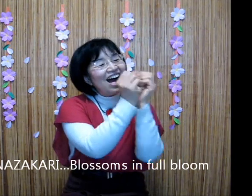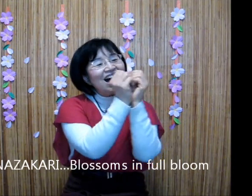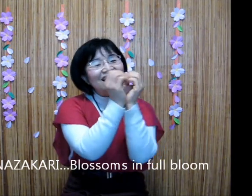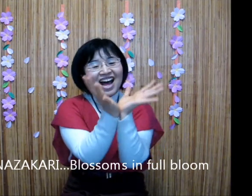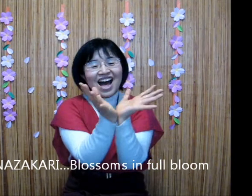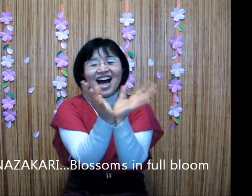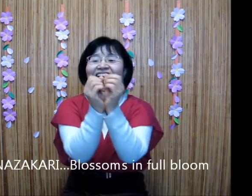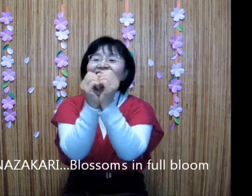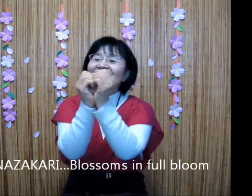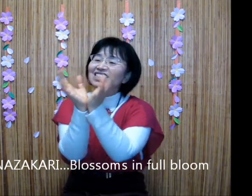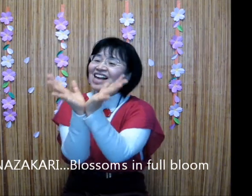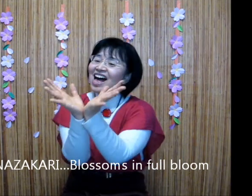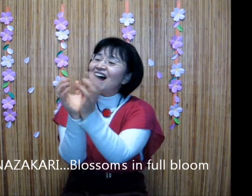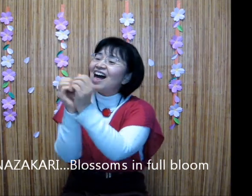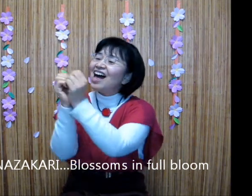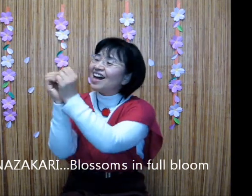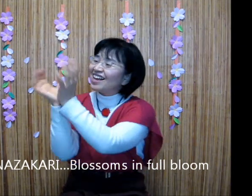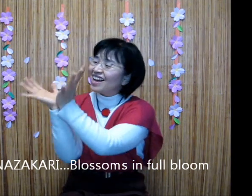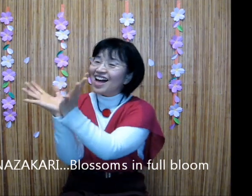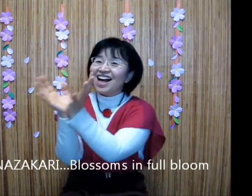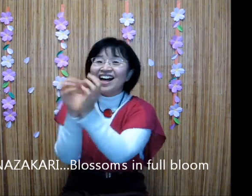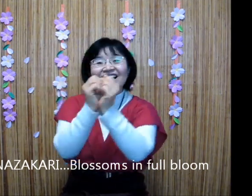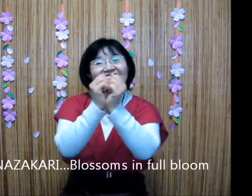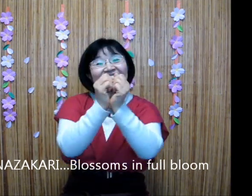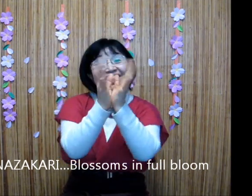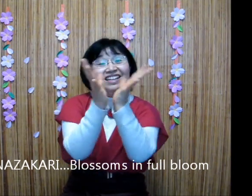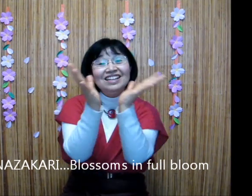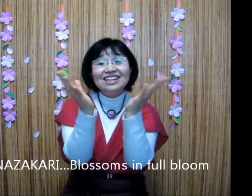花盛り。